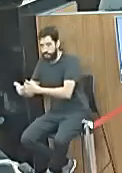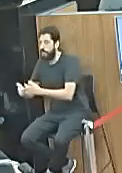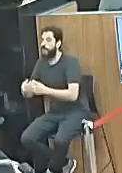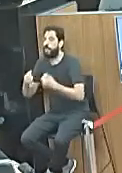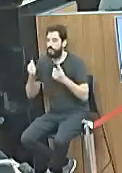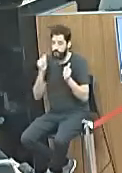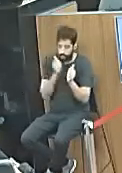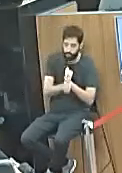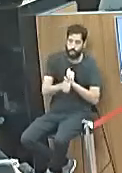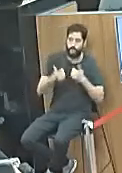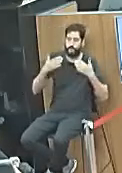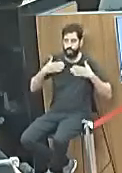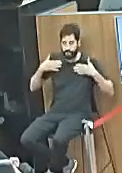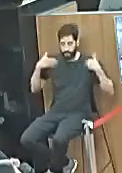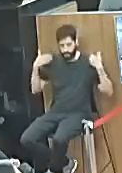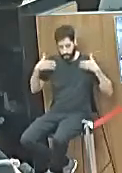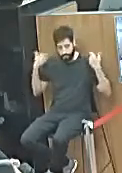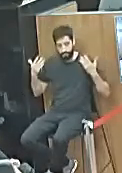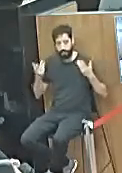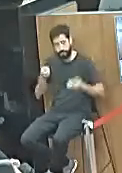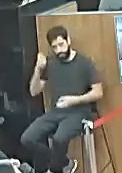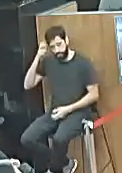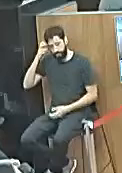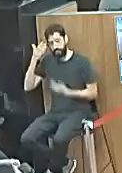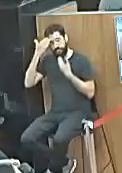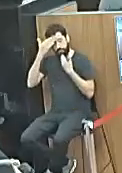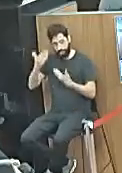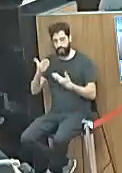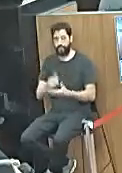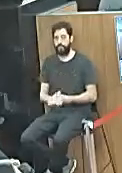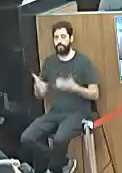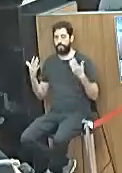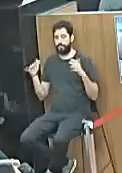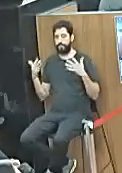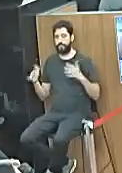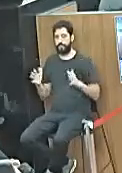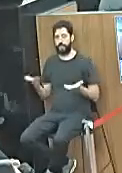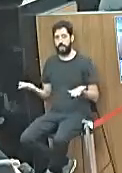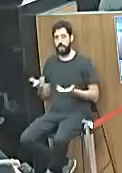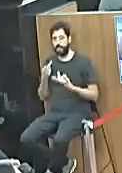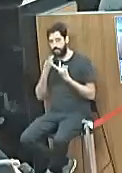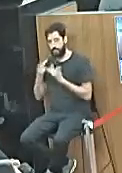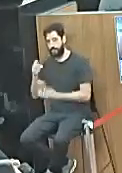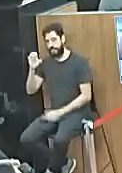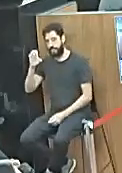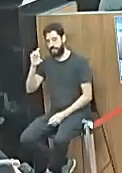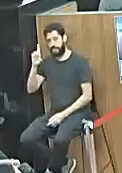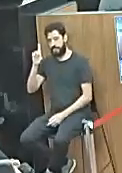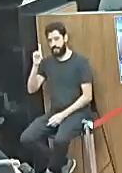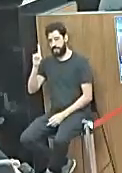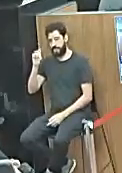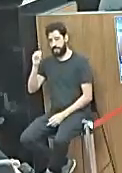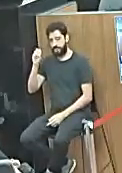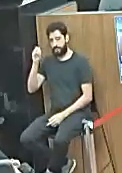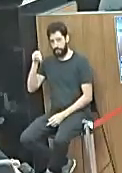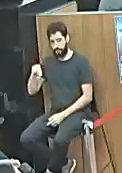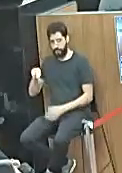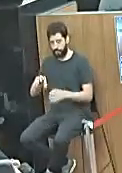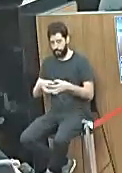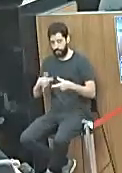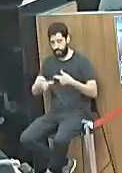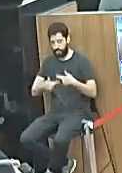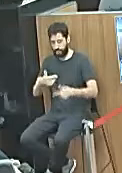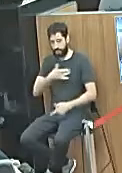muito obrigado obrigado bruno passa fala agora edson alves da silva relator do grupo de trabalho